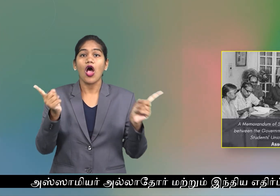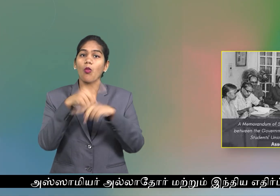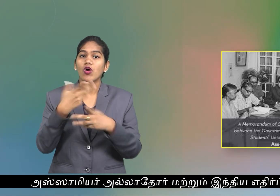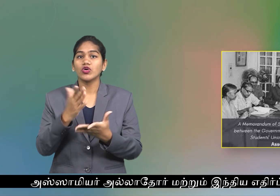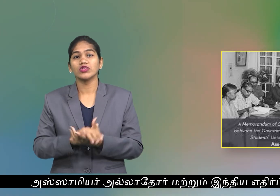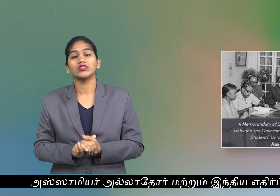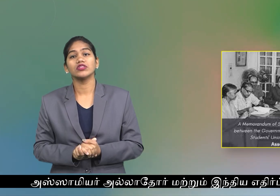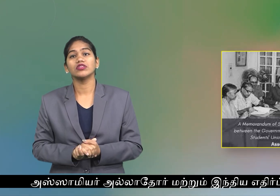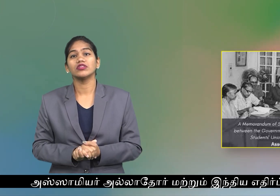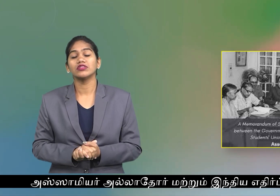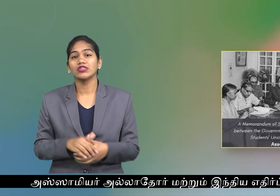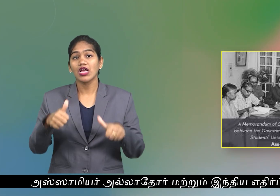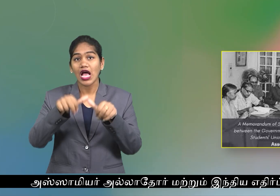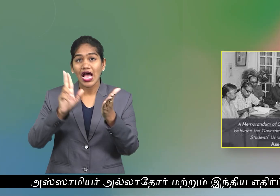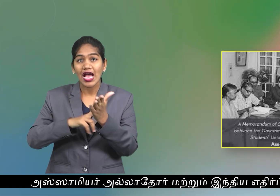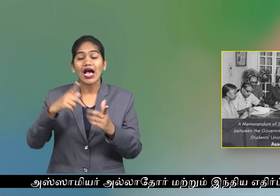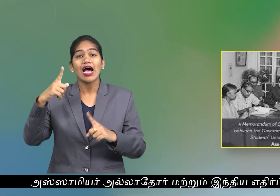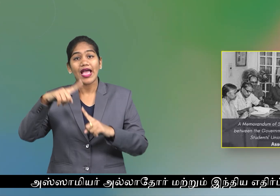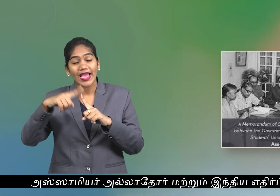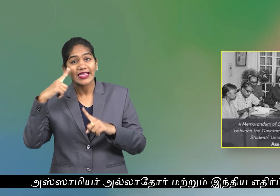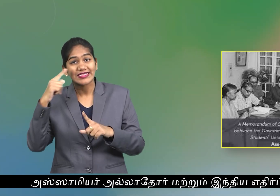இந்திய எதிர்ப்பு என மாறியது.